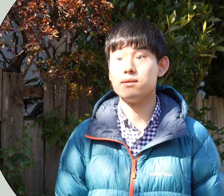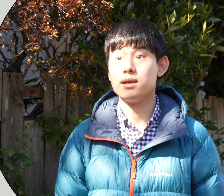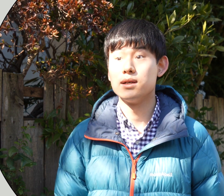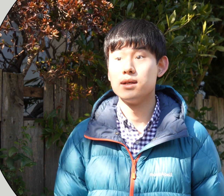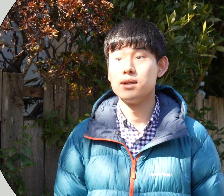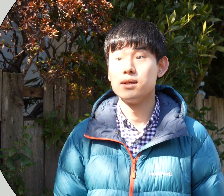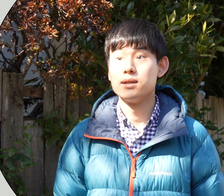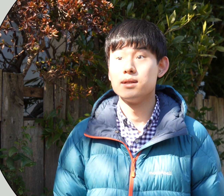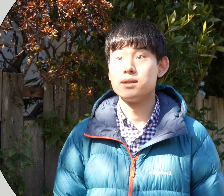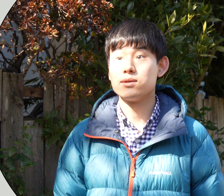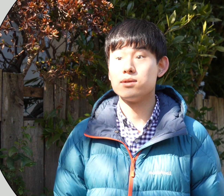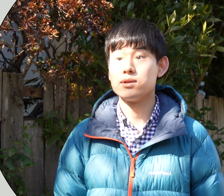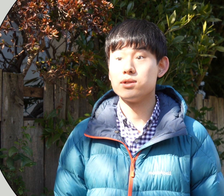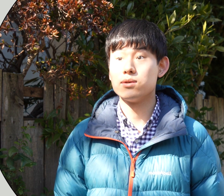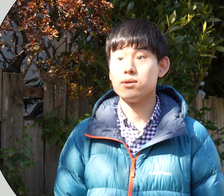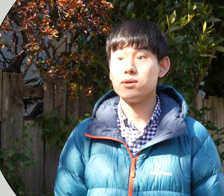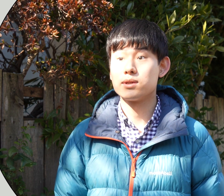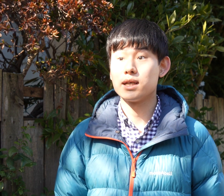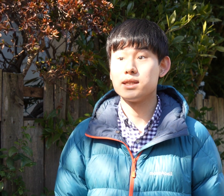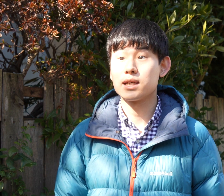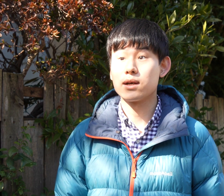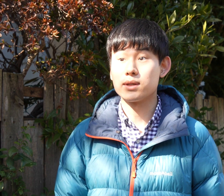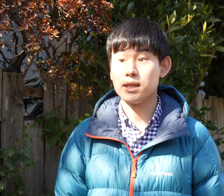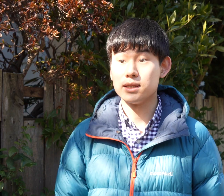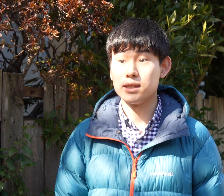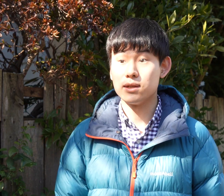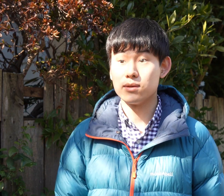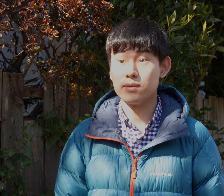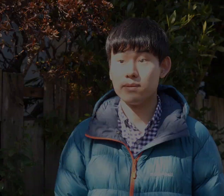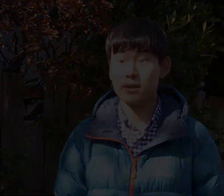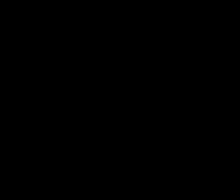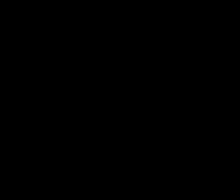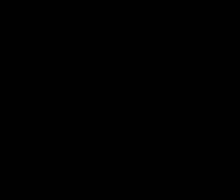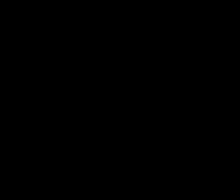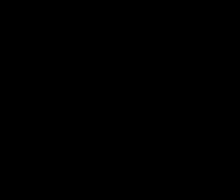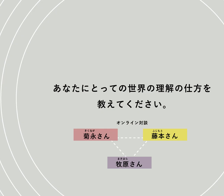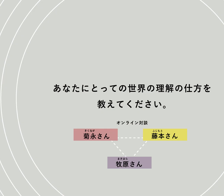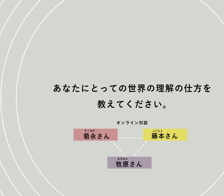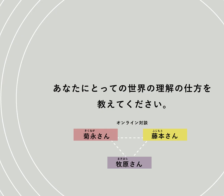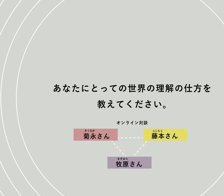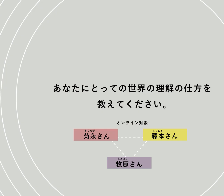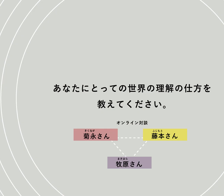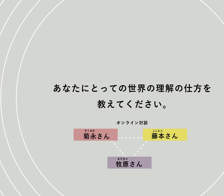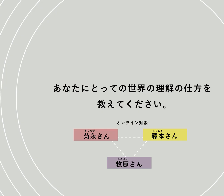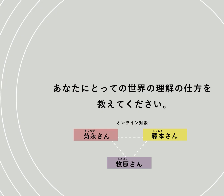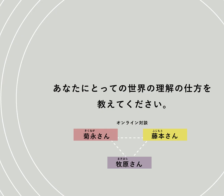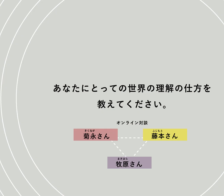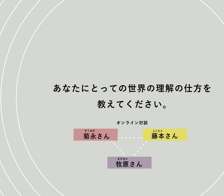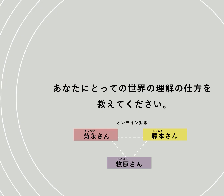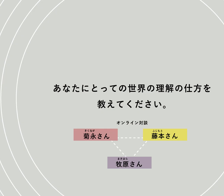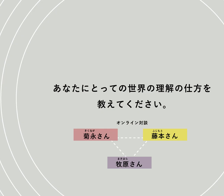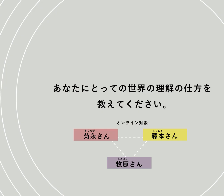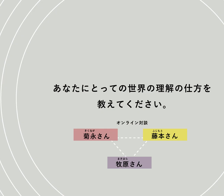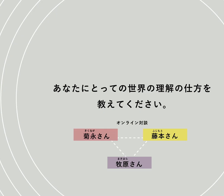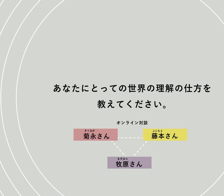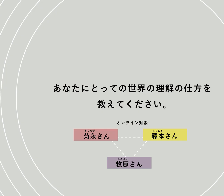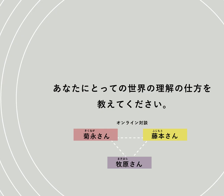時っていうのはその情報を結構大切にしてると思います